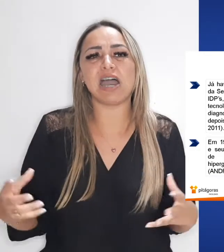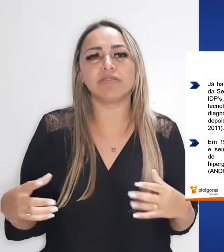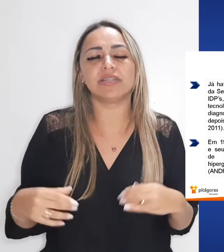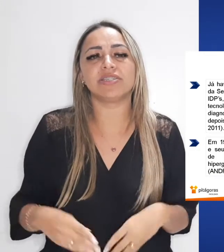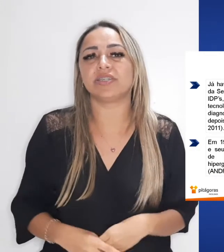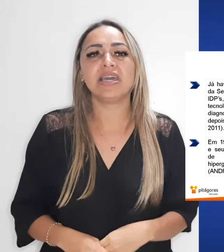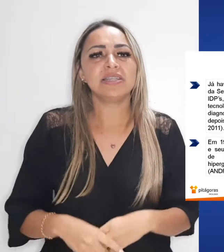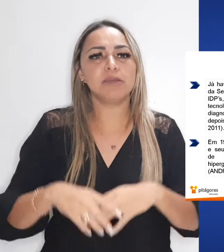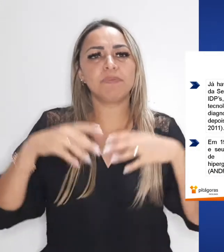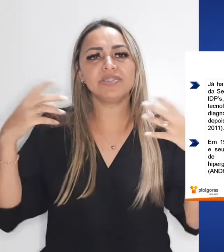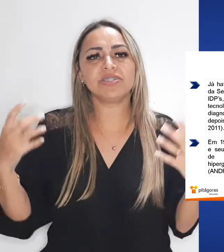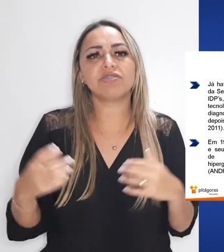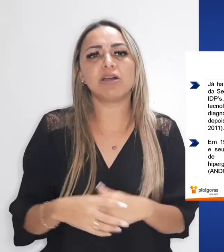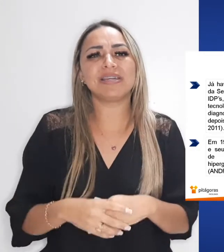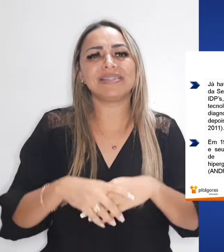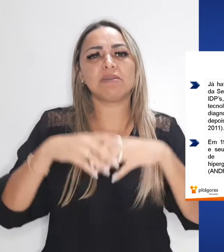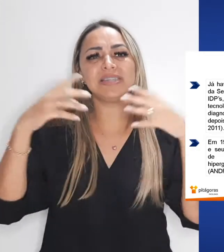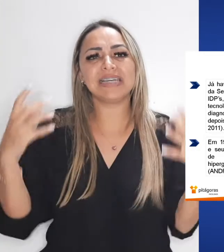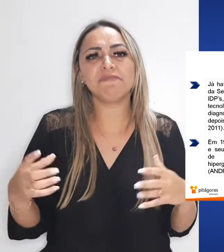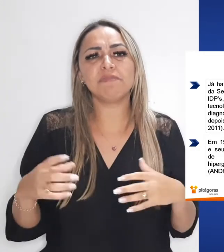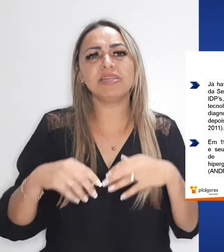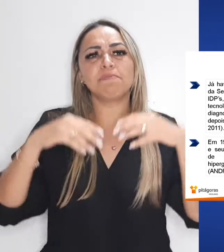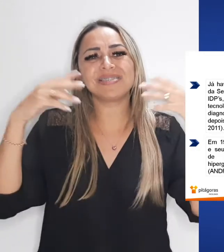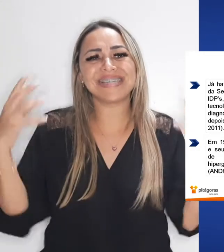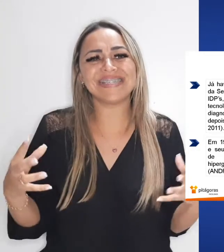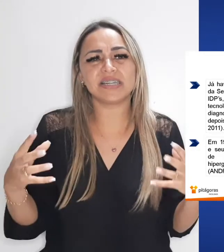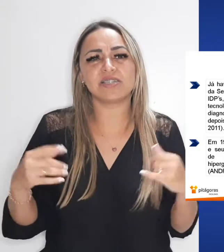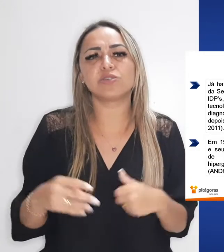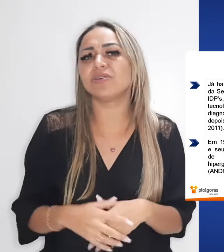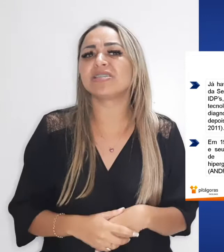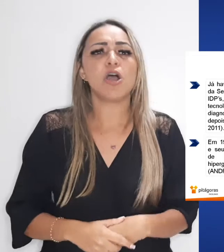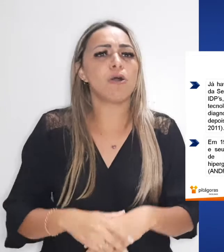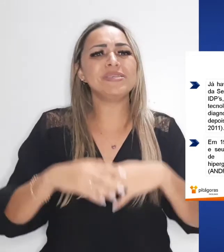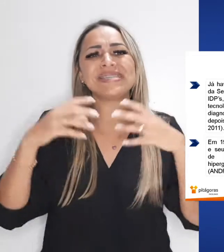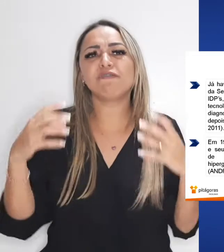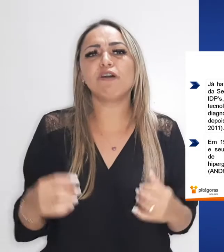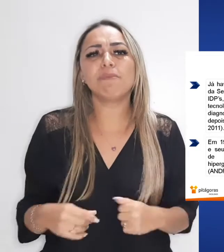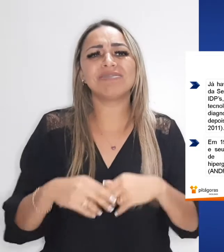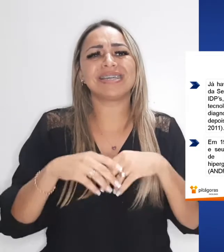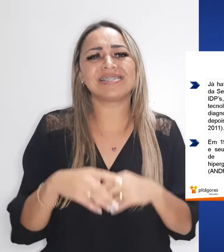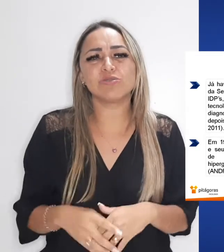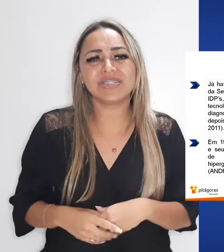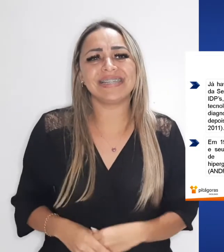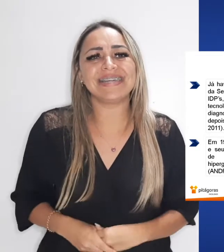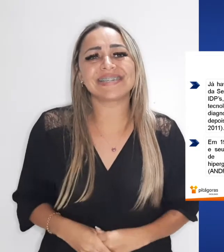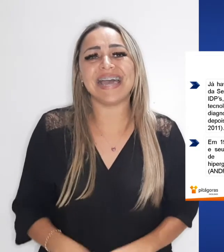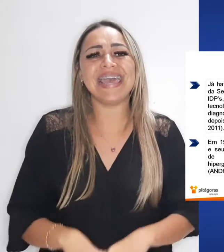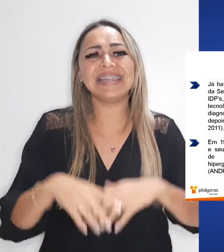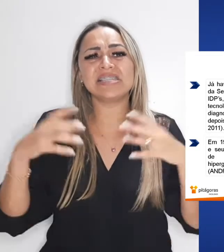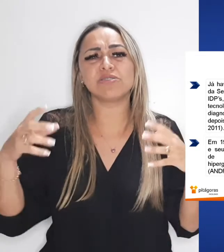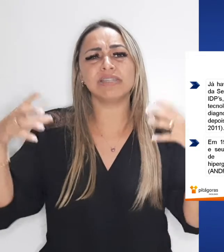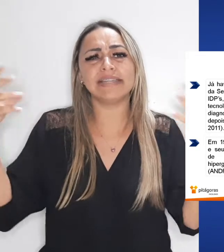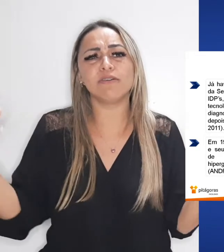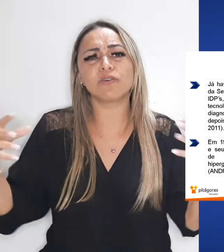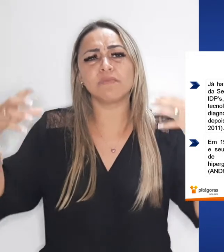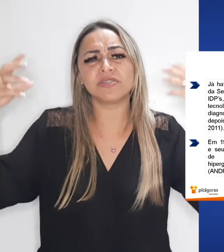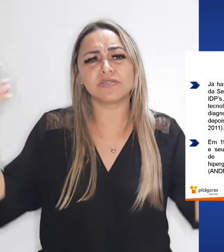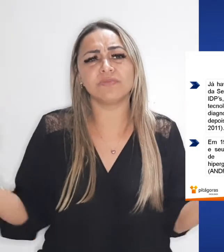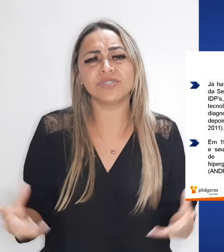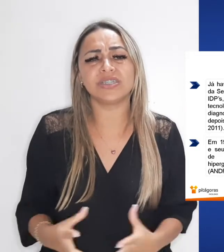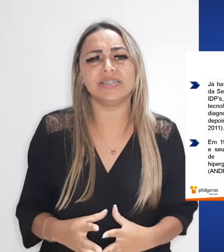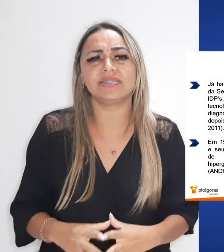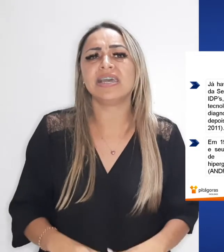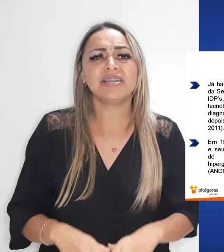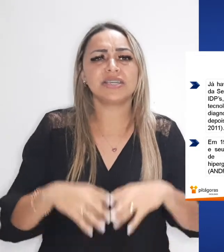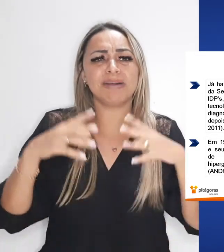Robert Aldrich, depois de estudar uma determinada família por 6 gerações, observou uma alteração genética relacionada ao